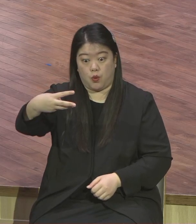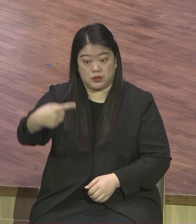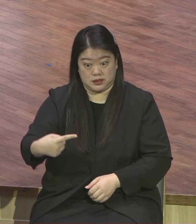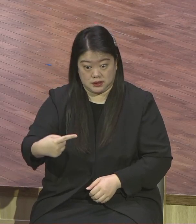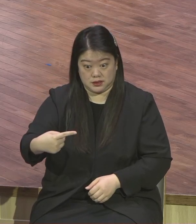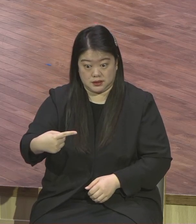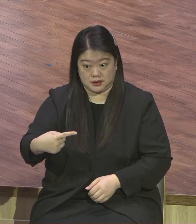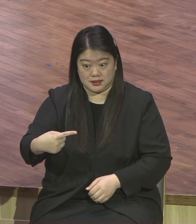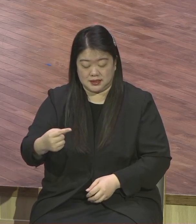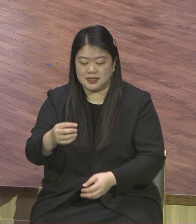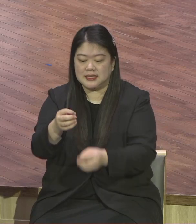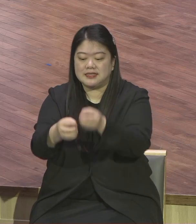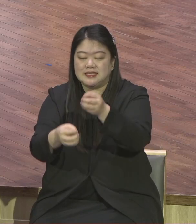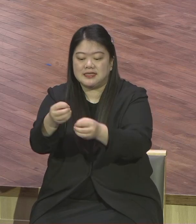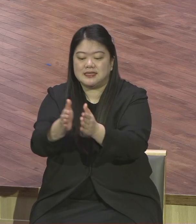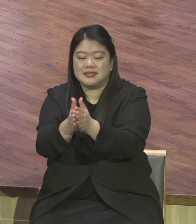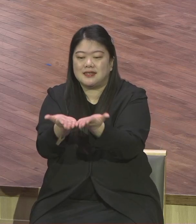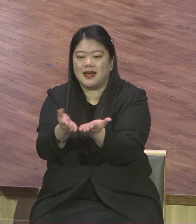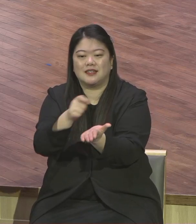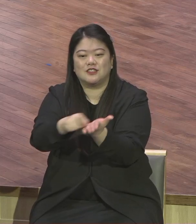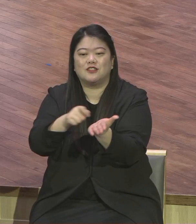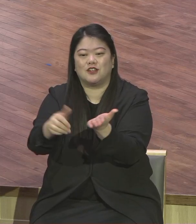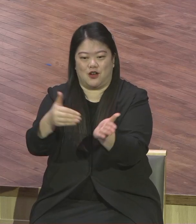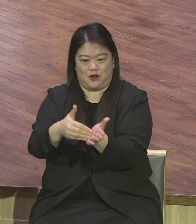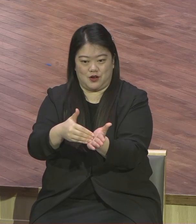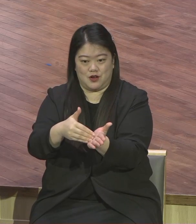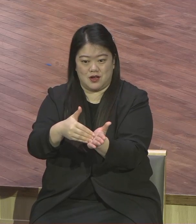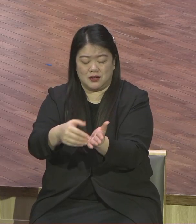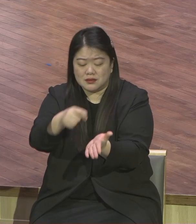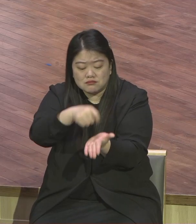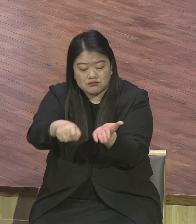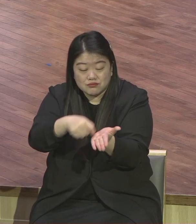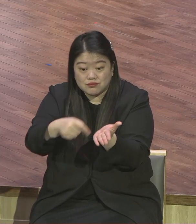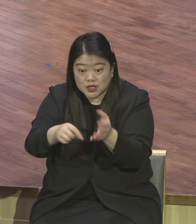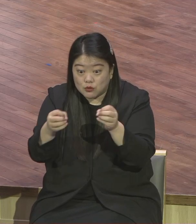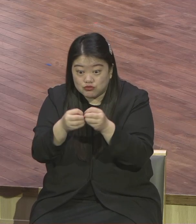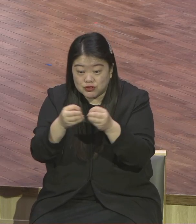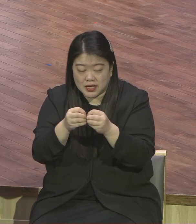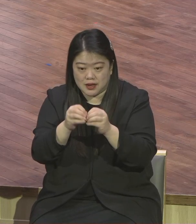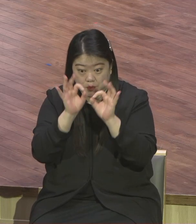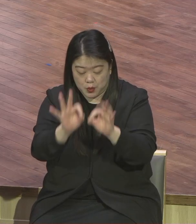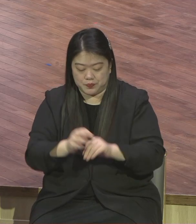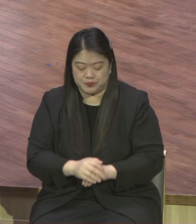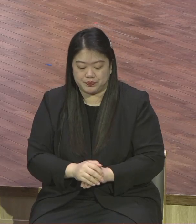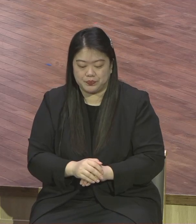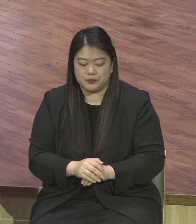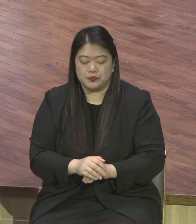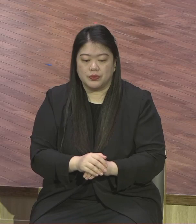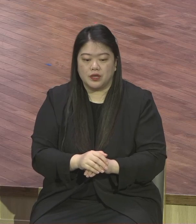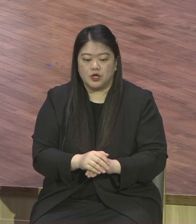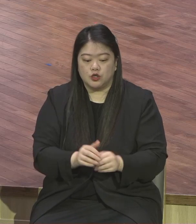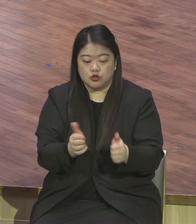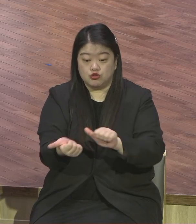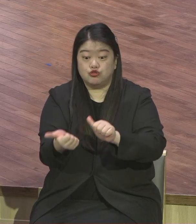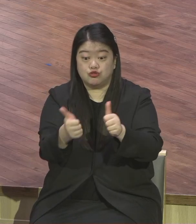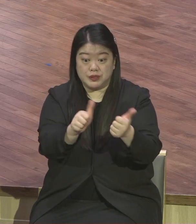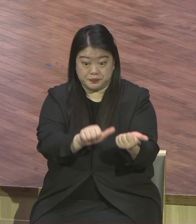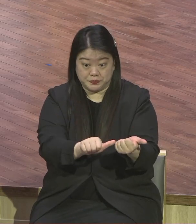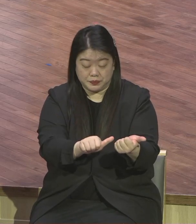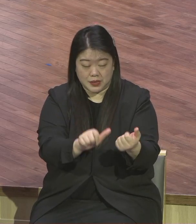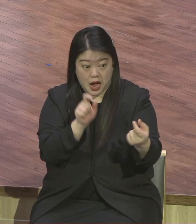뭐야? 기탄진리라는 책인데 여기서 이런 고백이 있어요. 죽음이 나의 문을 두드릴